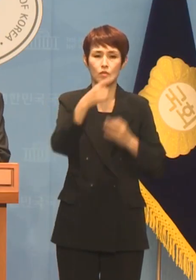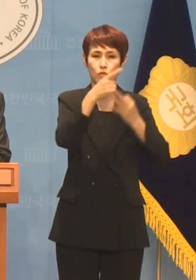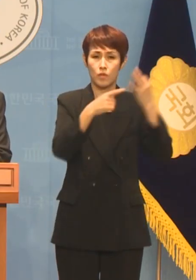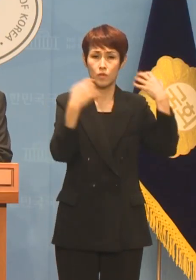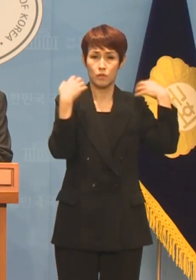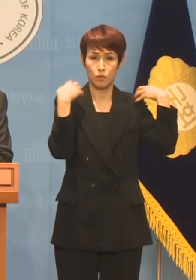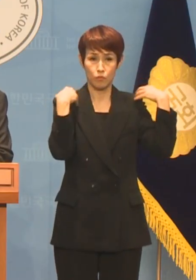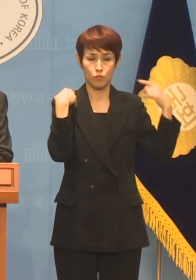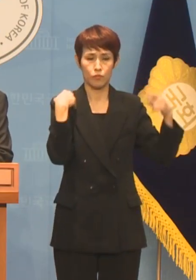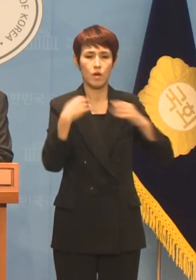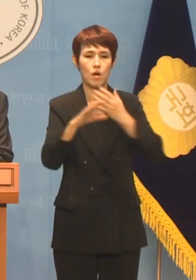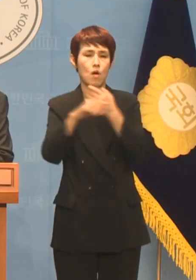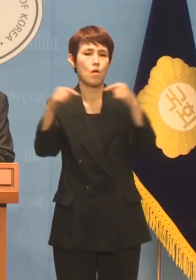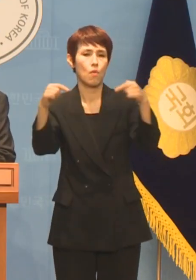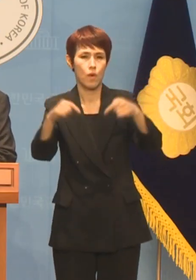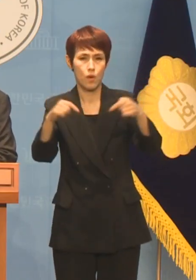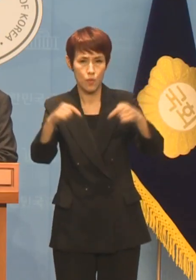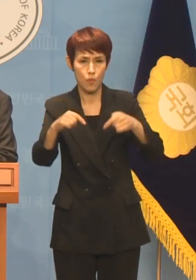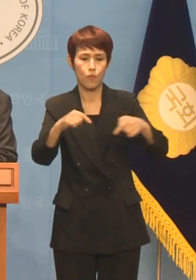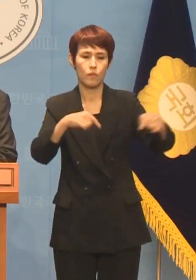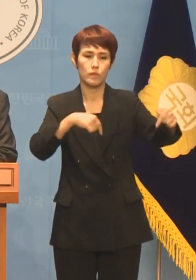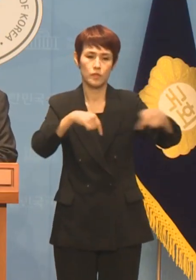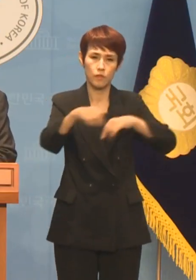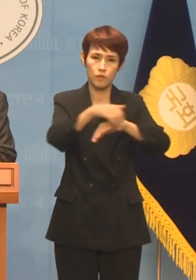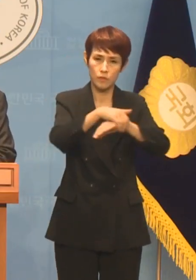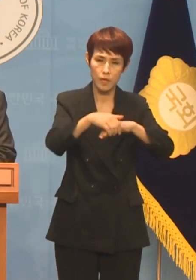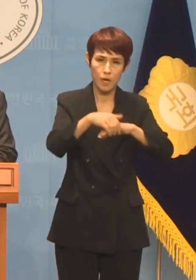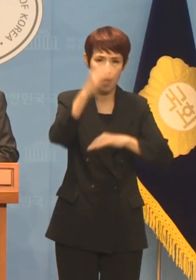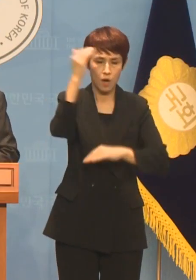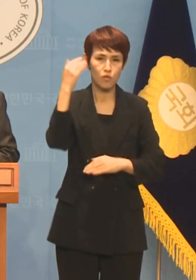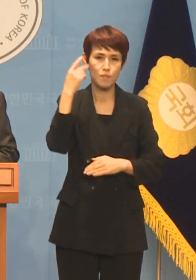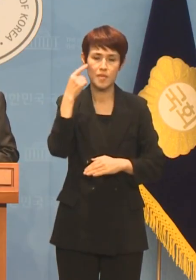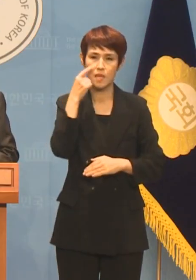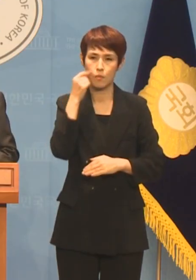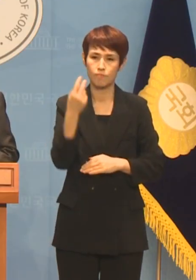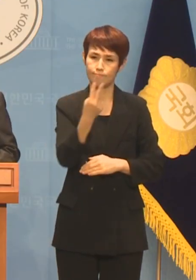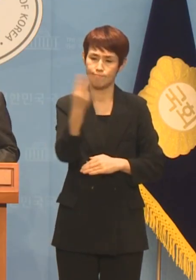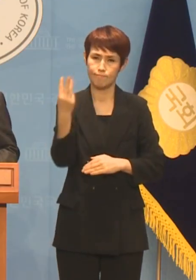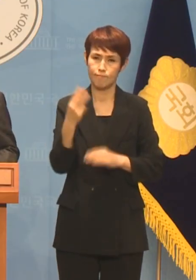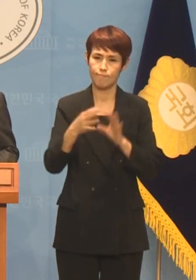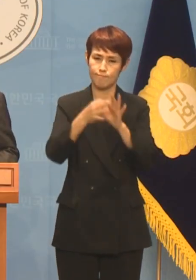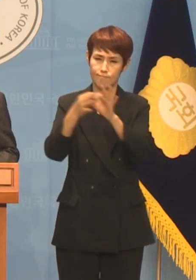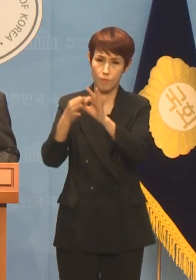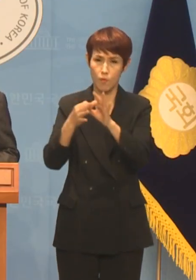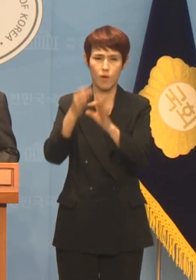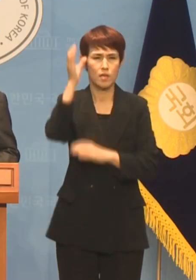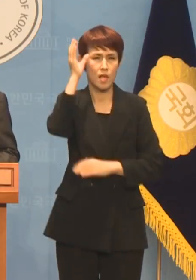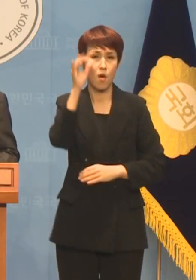정부의 외교 정책, 한미일 삼각협력에 대한 높은 기대를 가지고